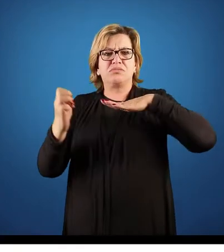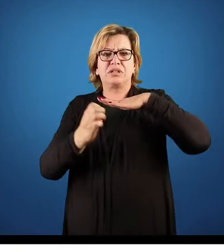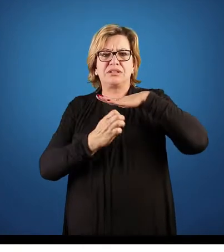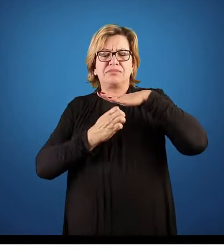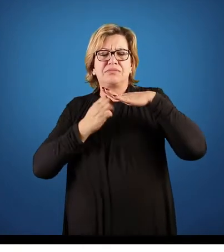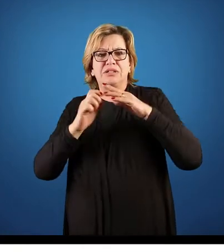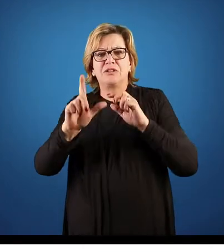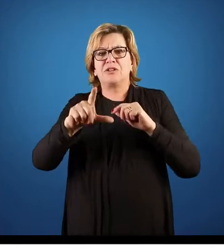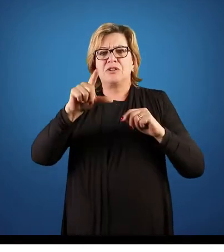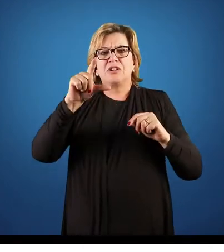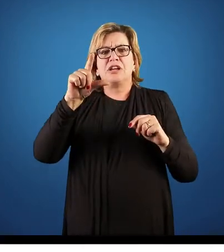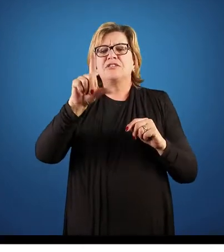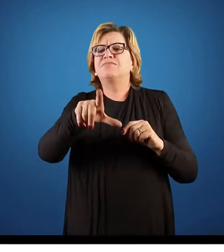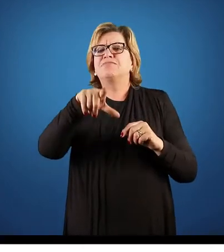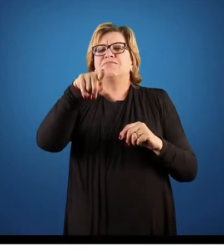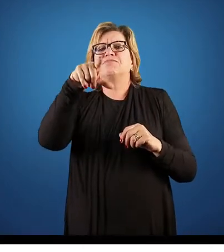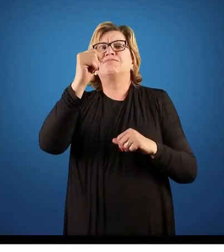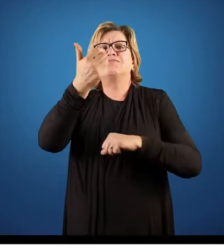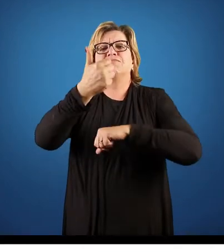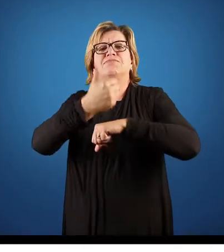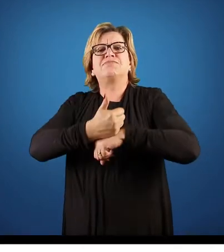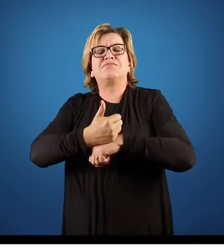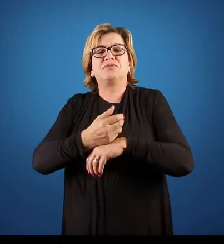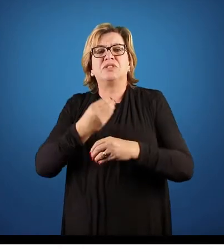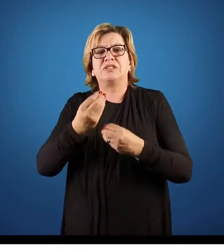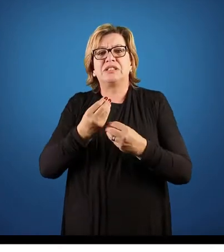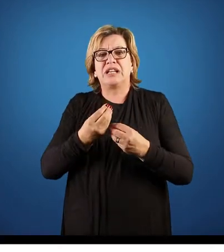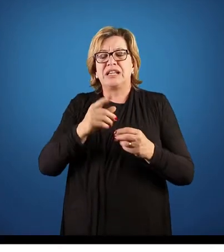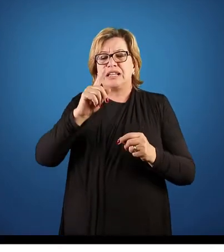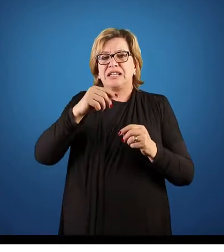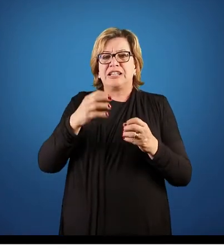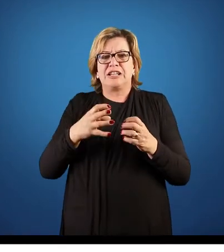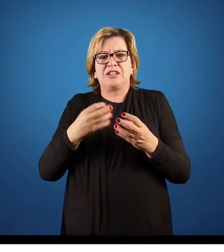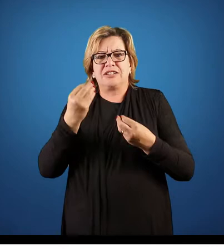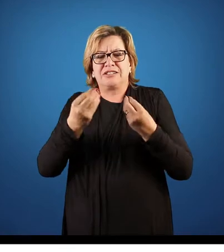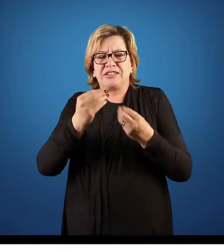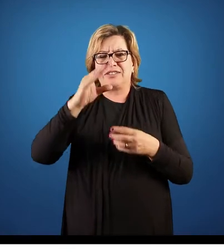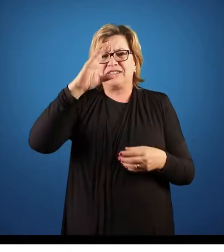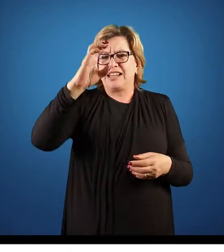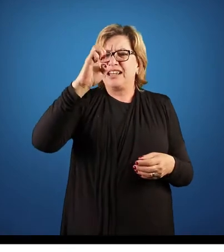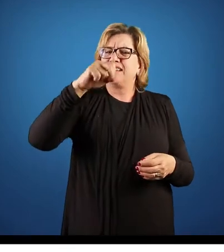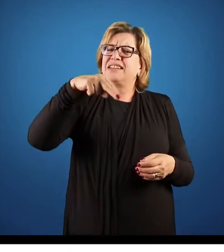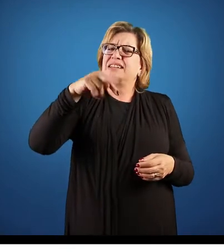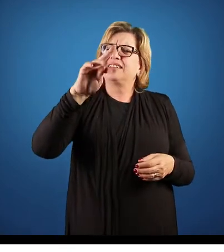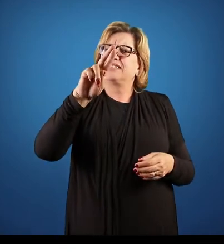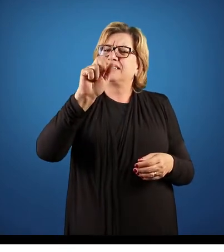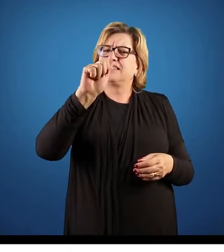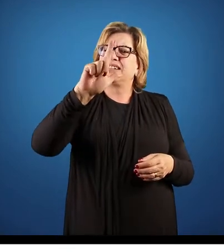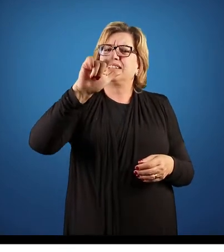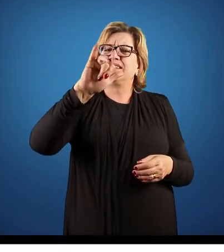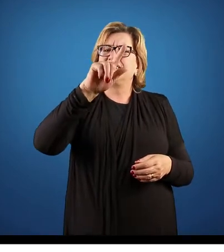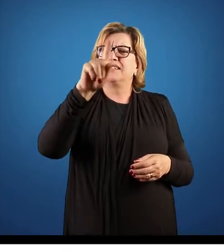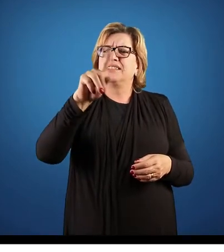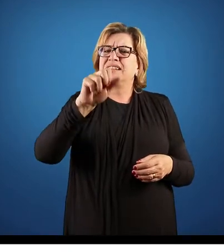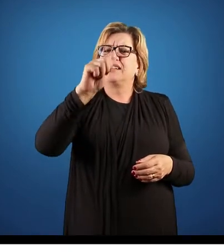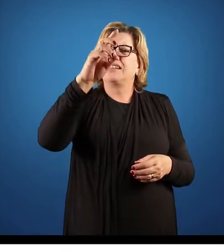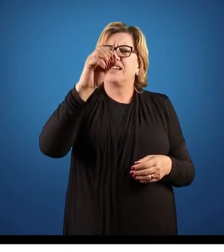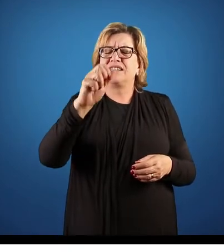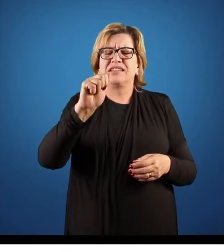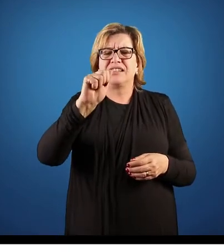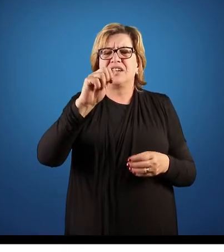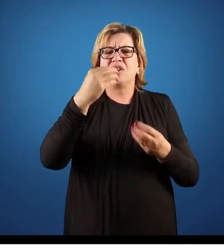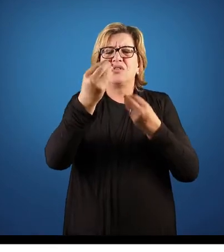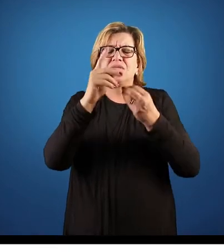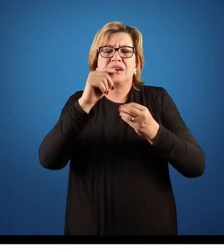autoridades ela é uma empresa descentralizada se é uma empresa totalmente centralizada como funciona isso cita um